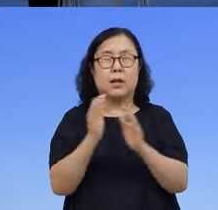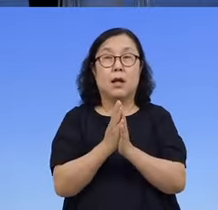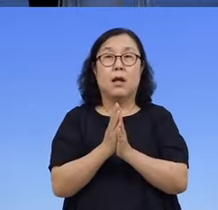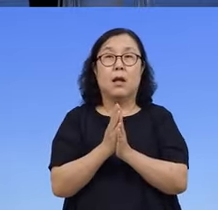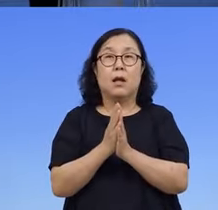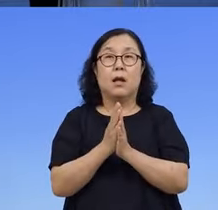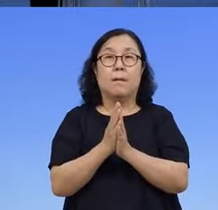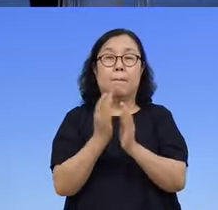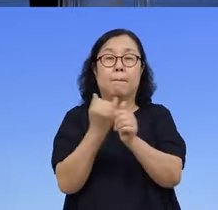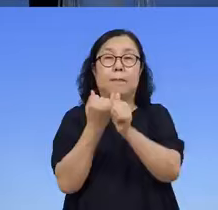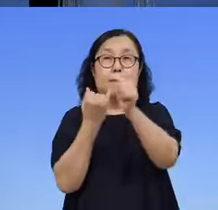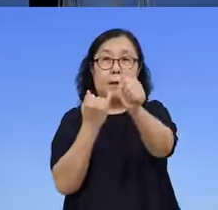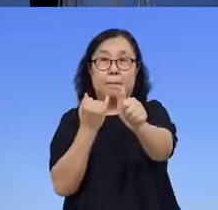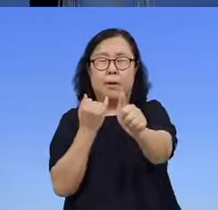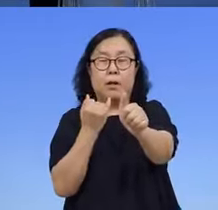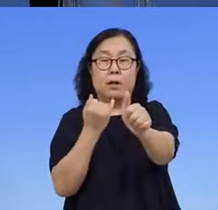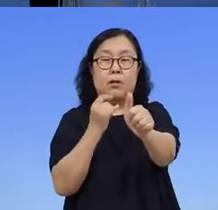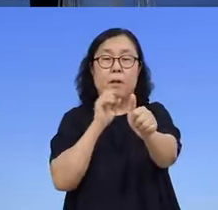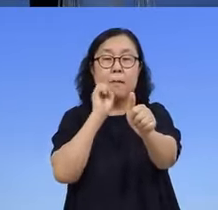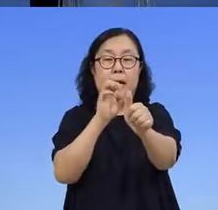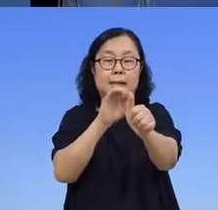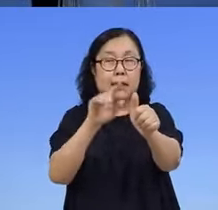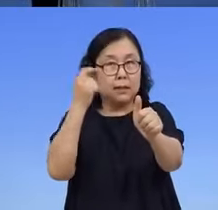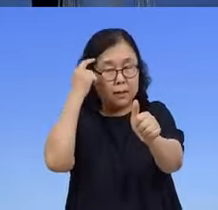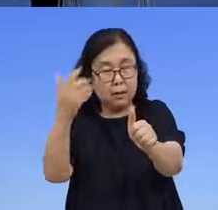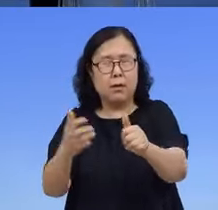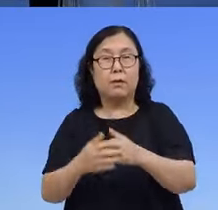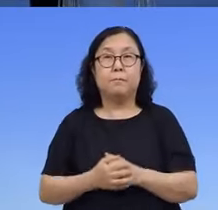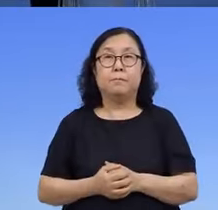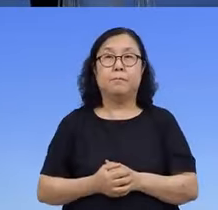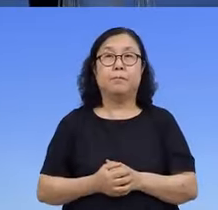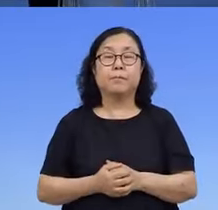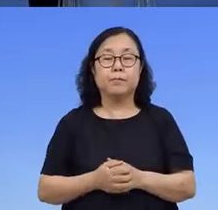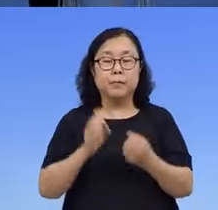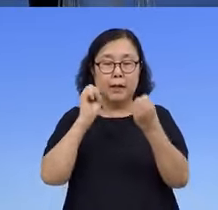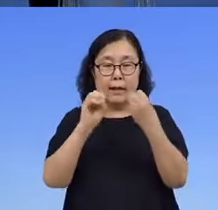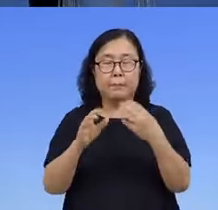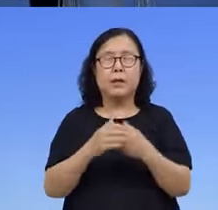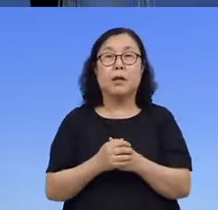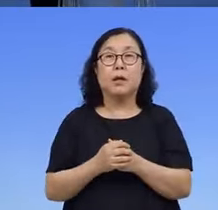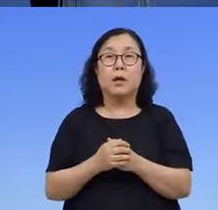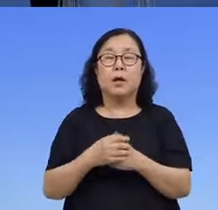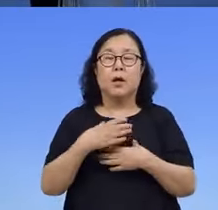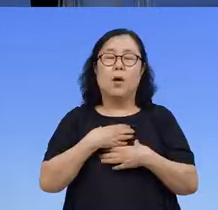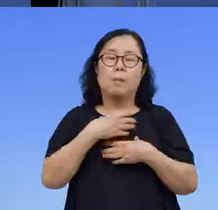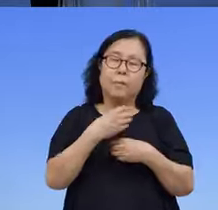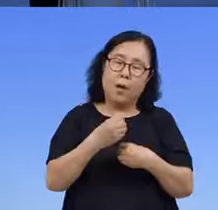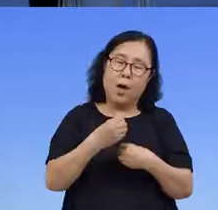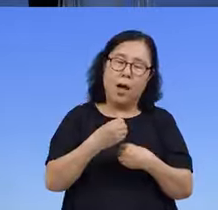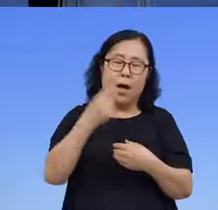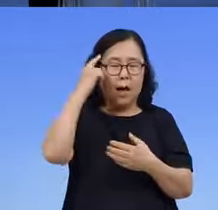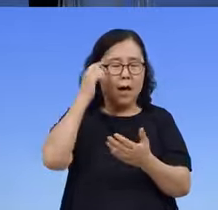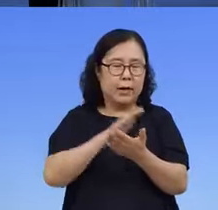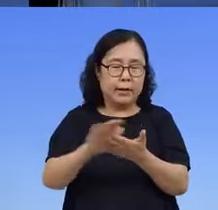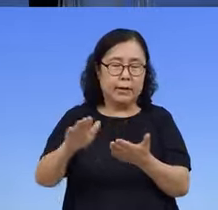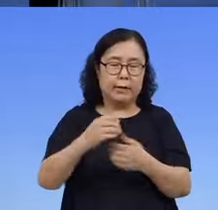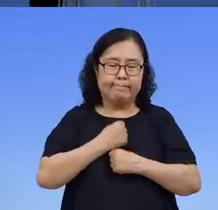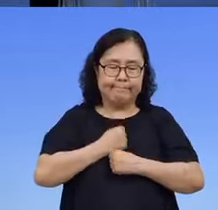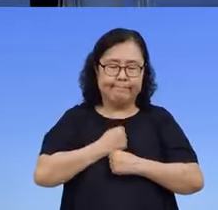남편에게 이혼 소장을 받았을 때 왜 한마디 말도 하지 않았어? 내면의 답이 이랬습니다. 평화를